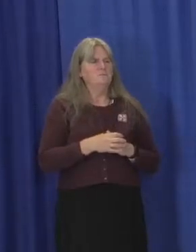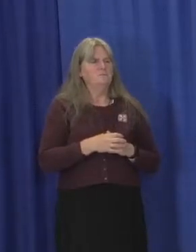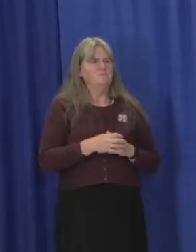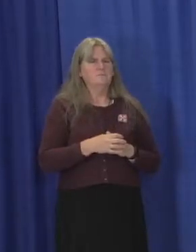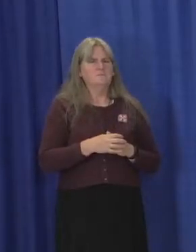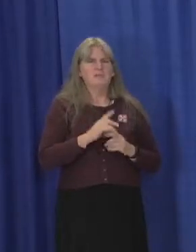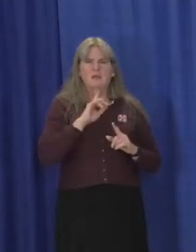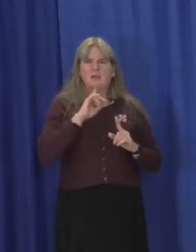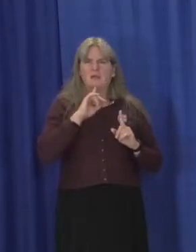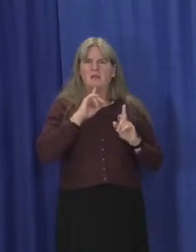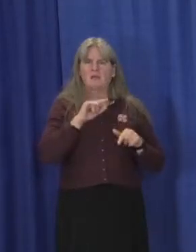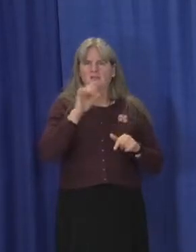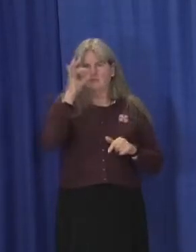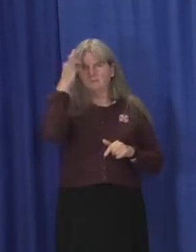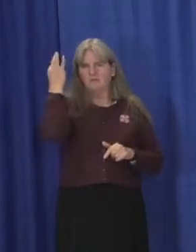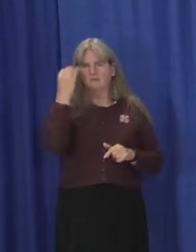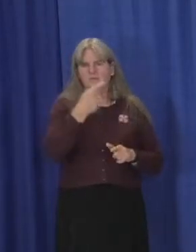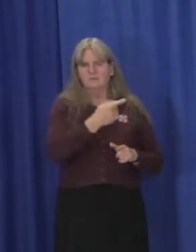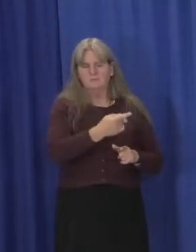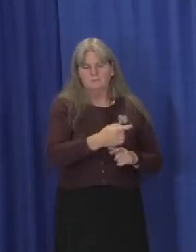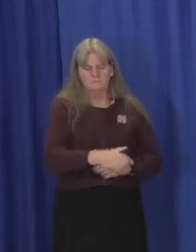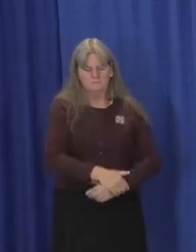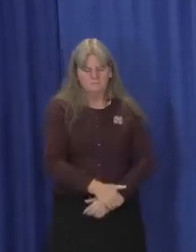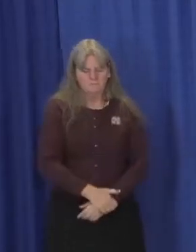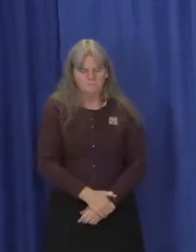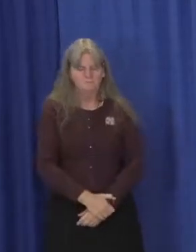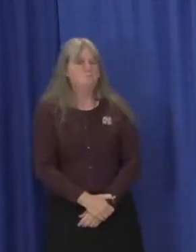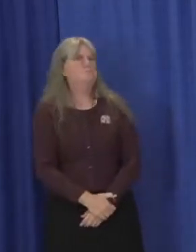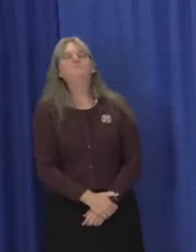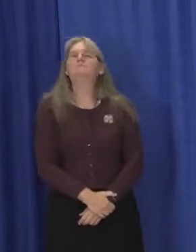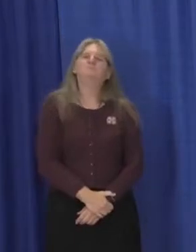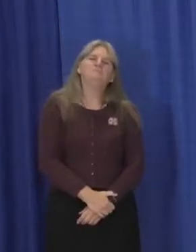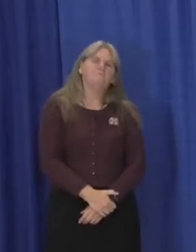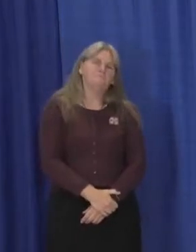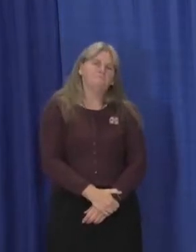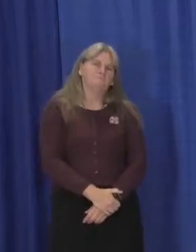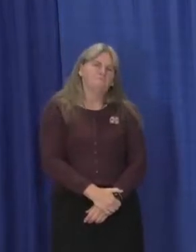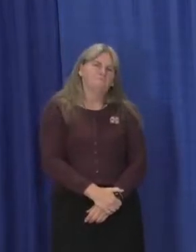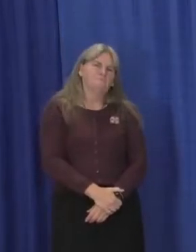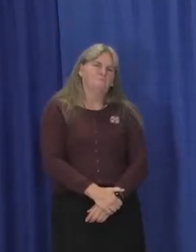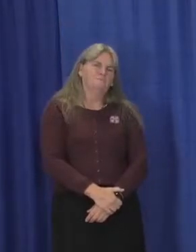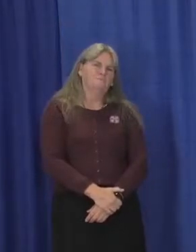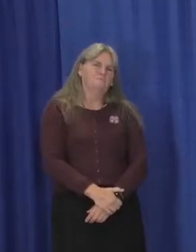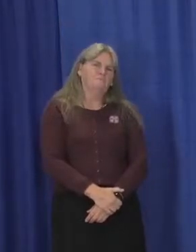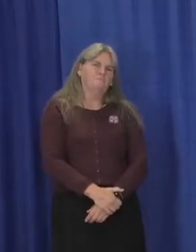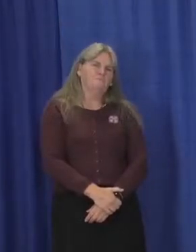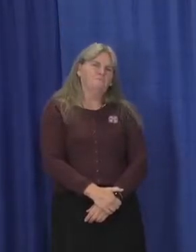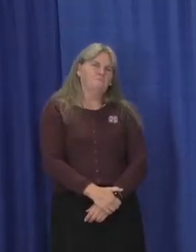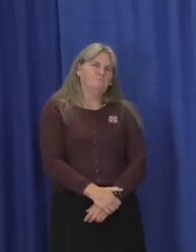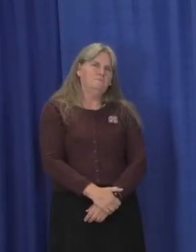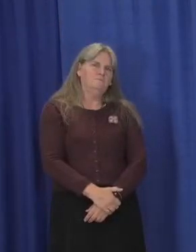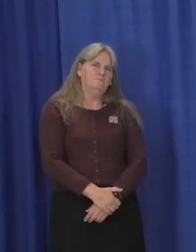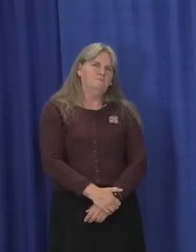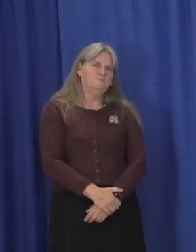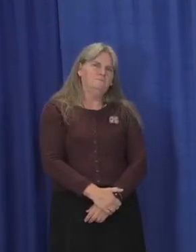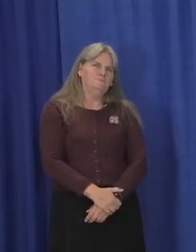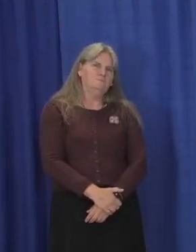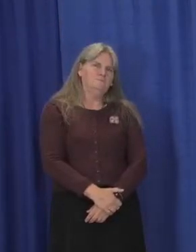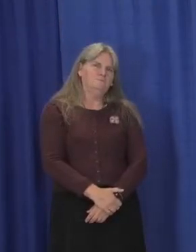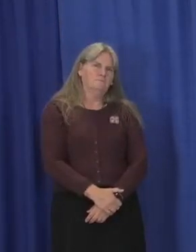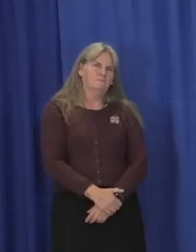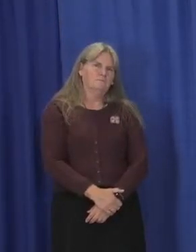Oui, merci Lauriane pour la question au sujet des pourcentages vaccinés qui va